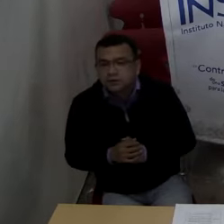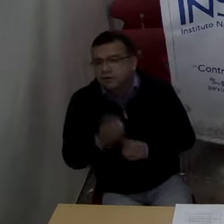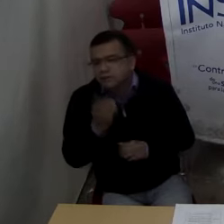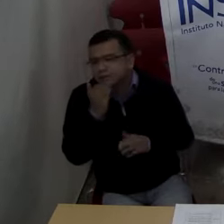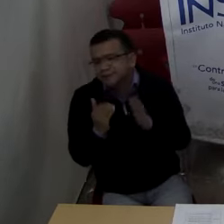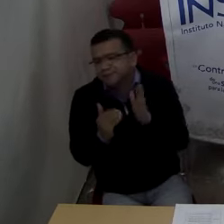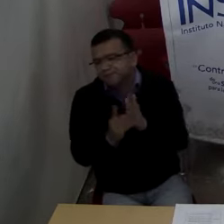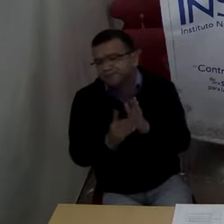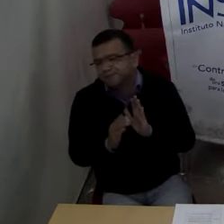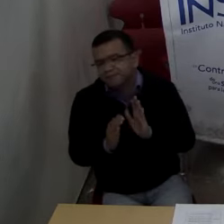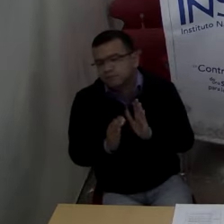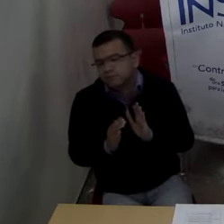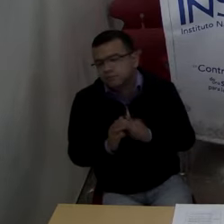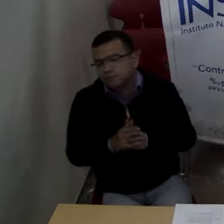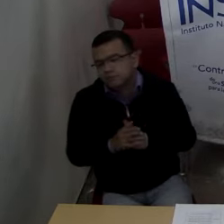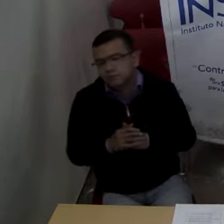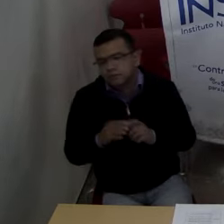calzado,